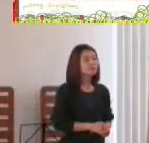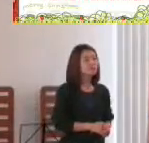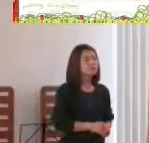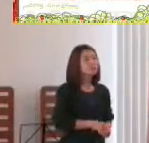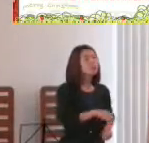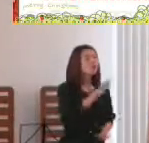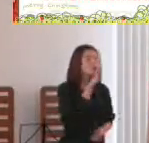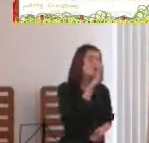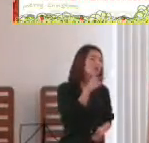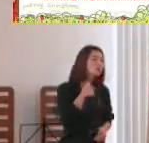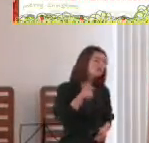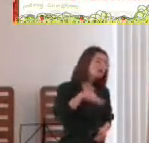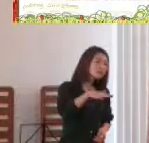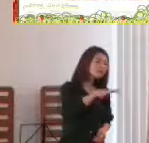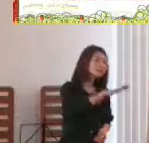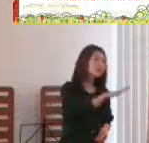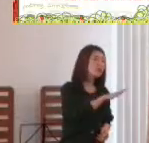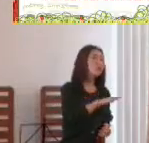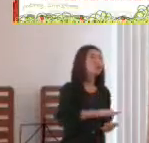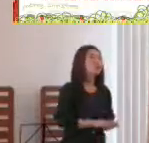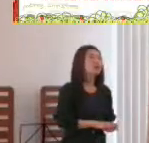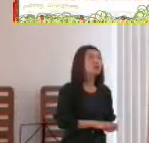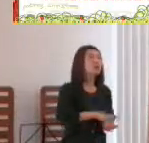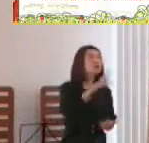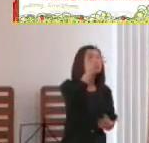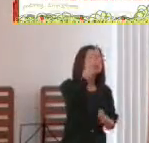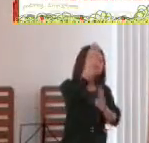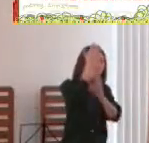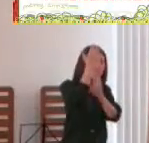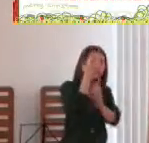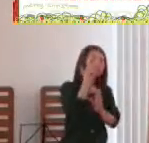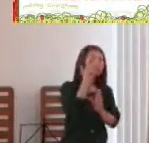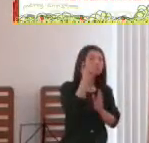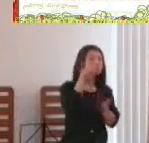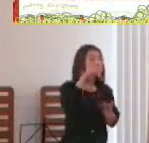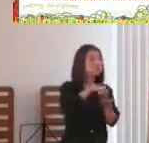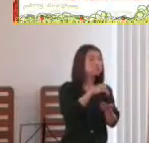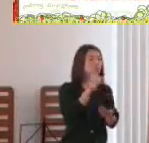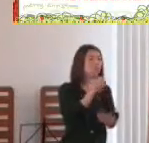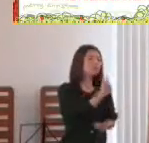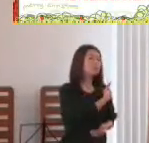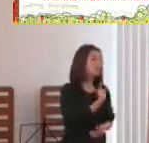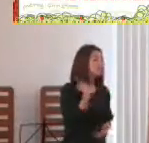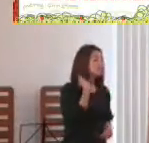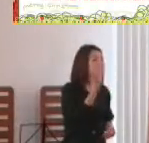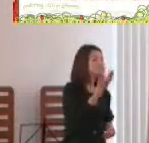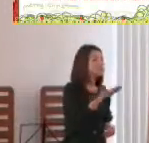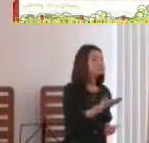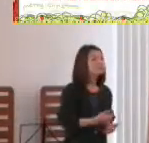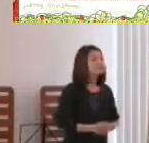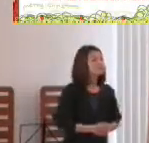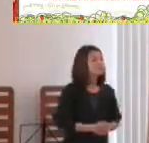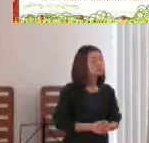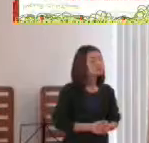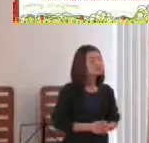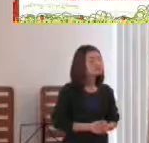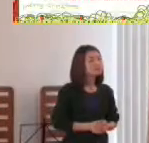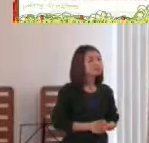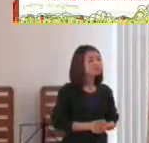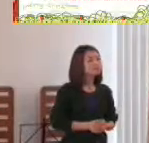て、私たちは安心して神の前に立てるかということが分かりません。